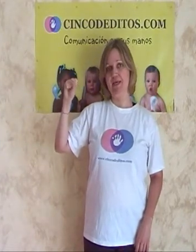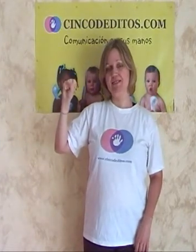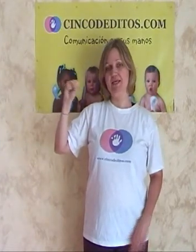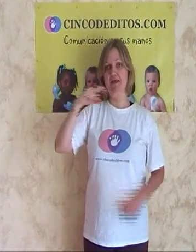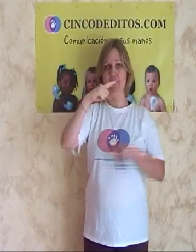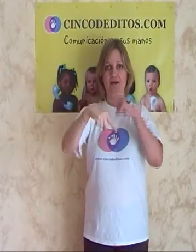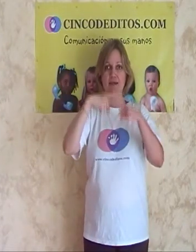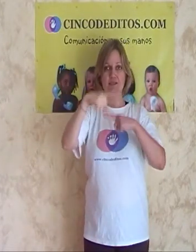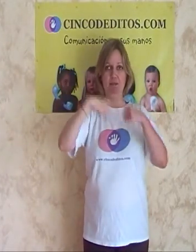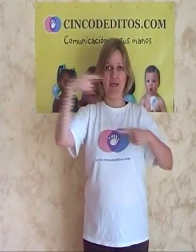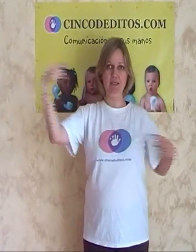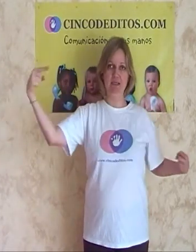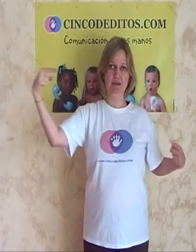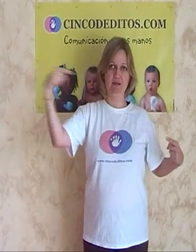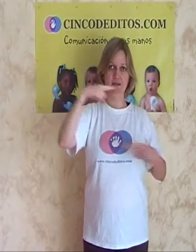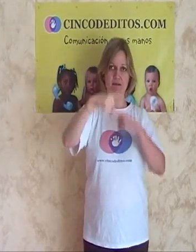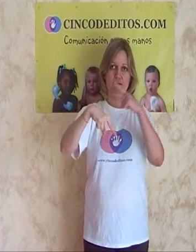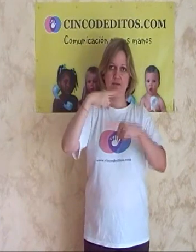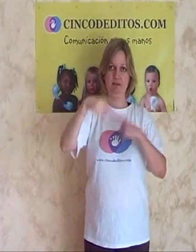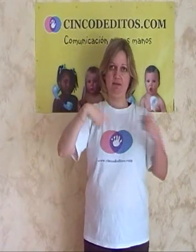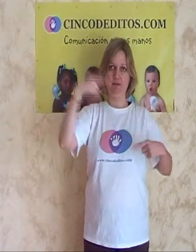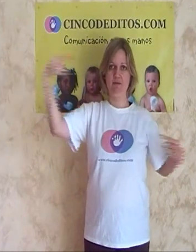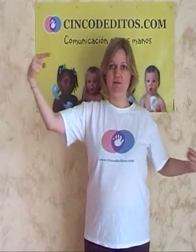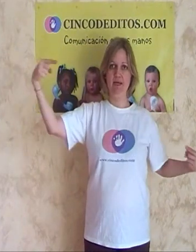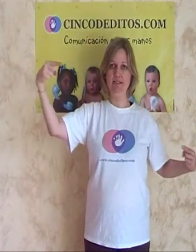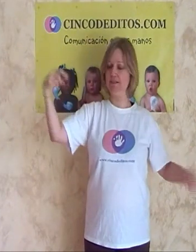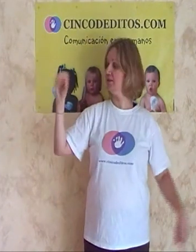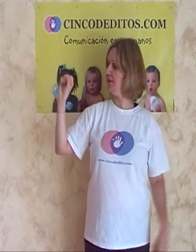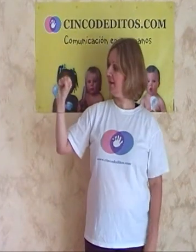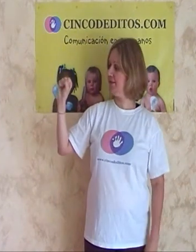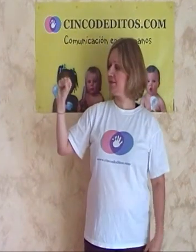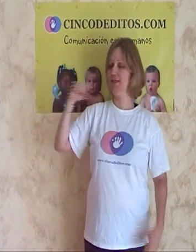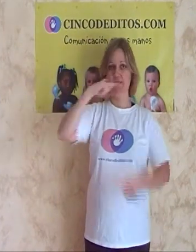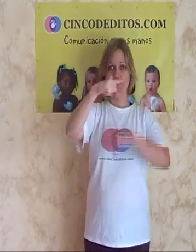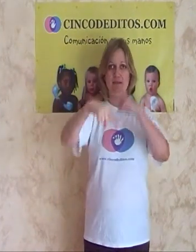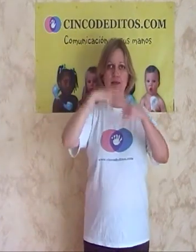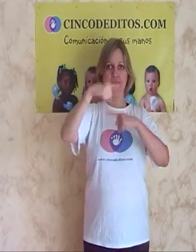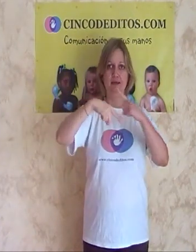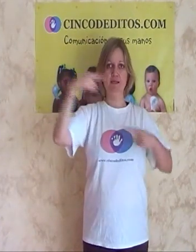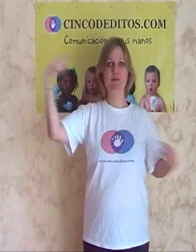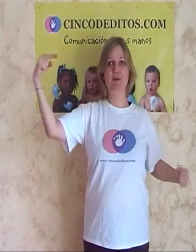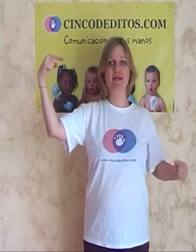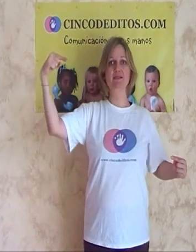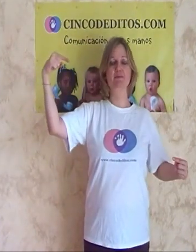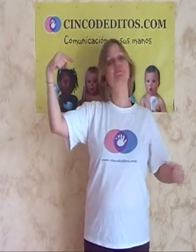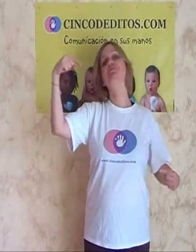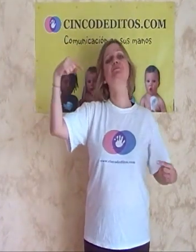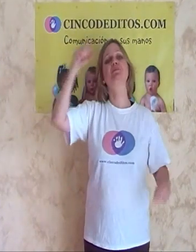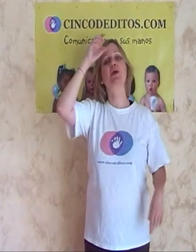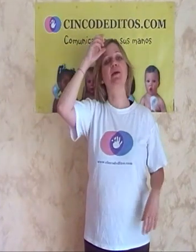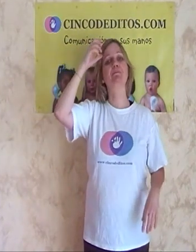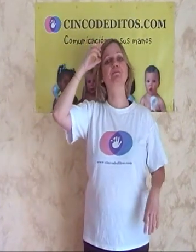S de espagueti. Espagueti. S de espagueti. Muy bien.